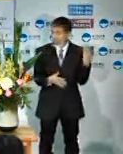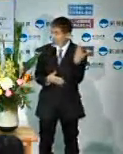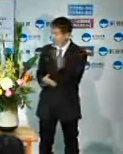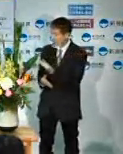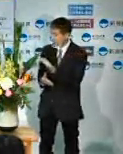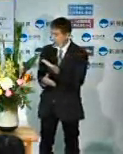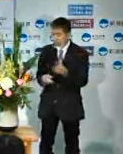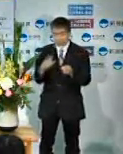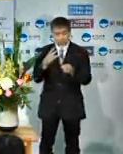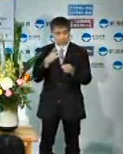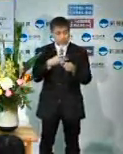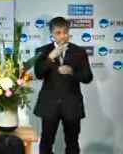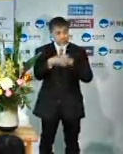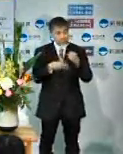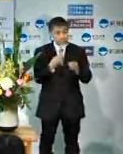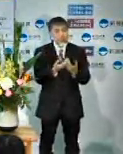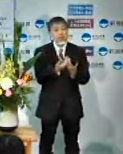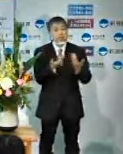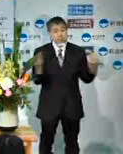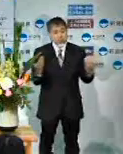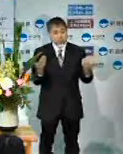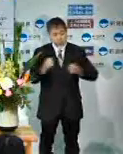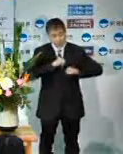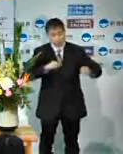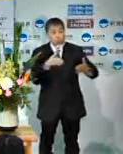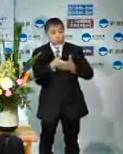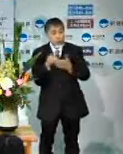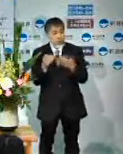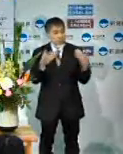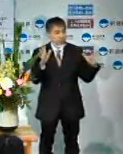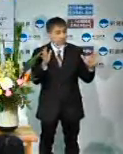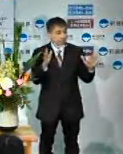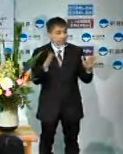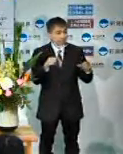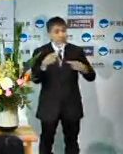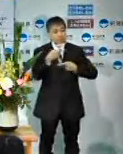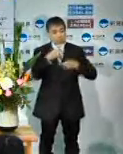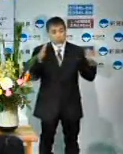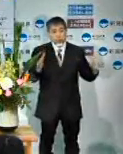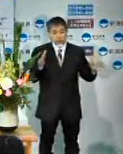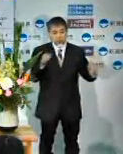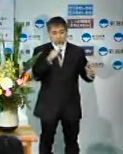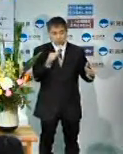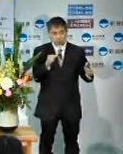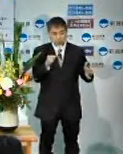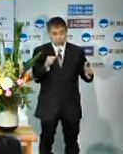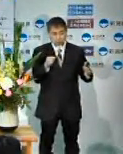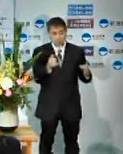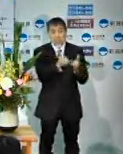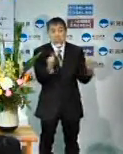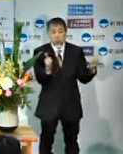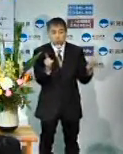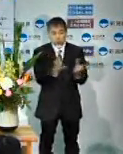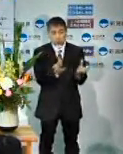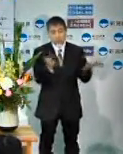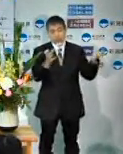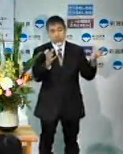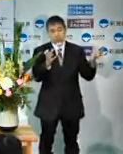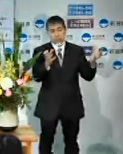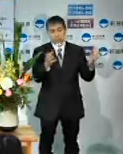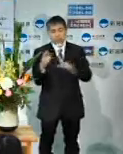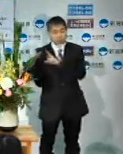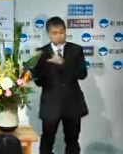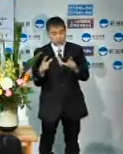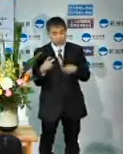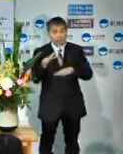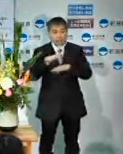行動制限ない年末年始ということで、それなりに賑わったようですけれども、初詣